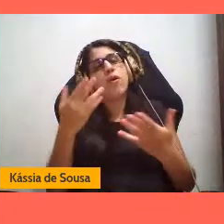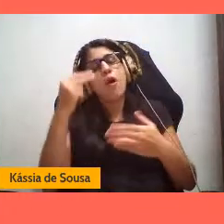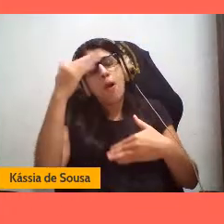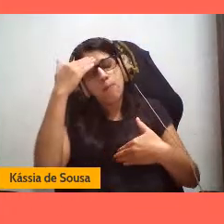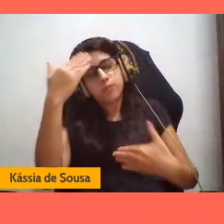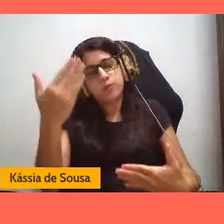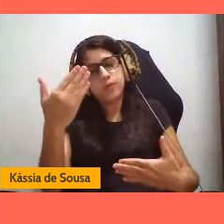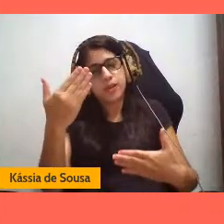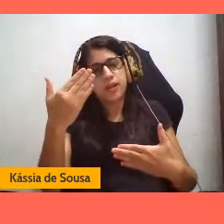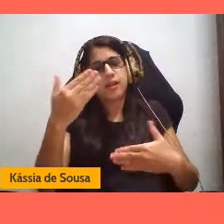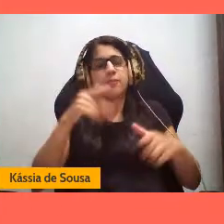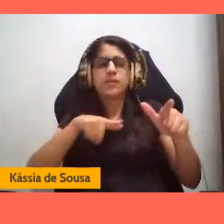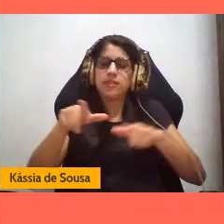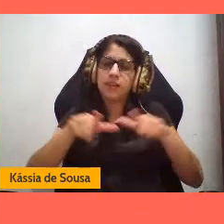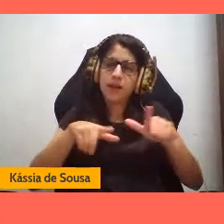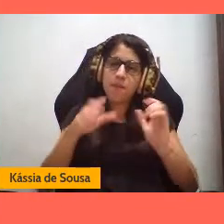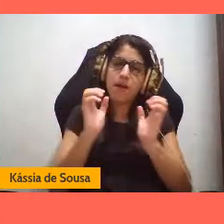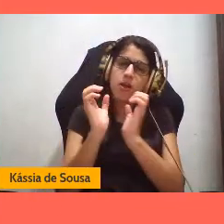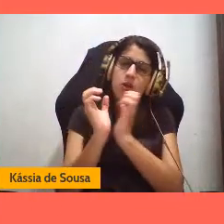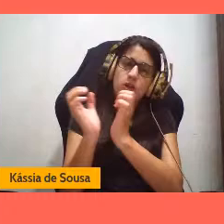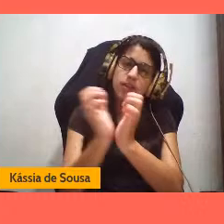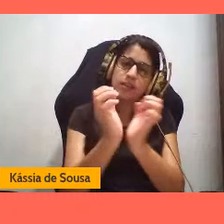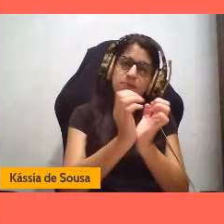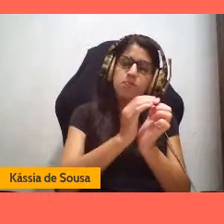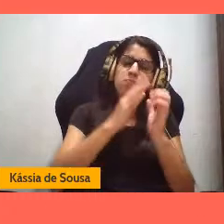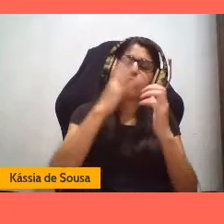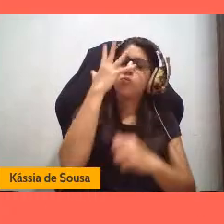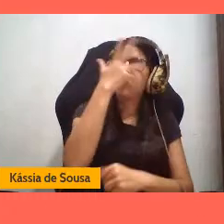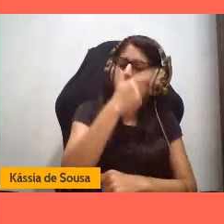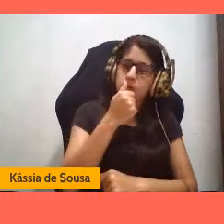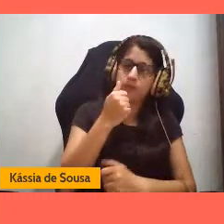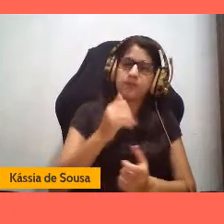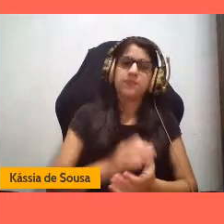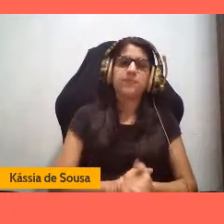esse trabalho coletivo tão bonito. Obrigada.